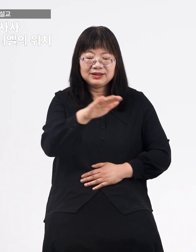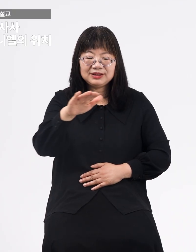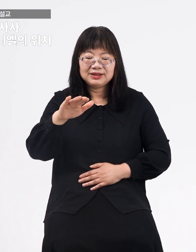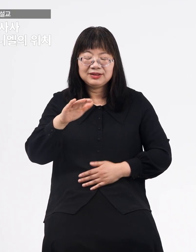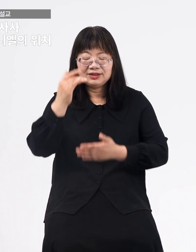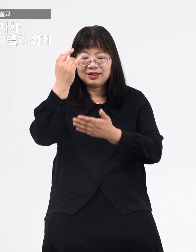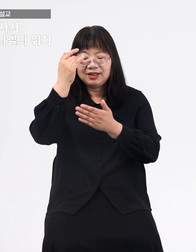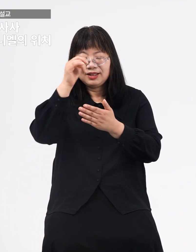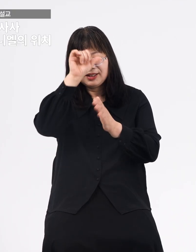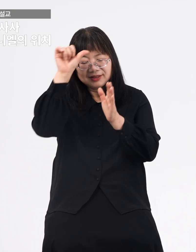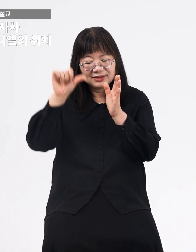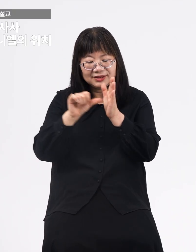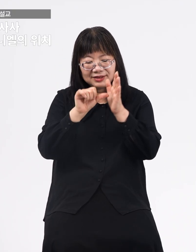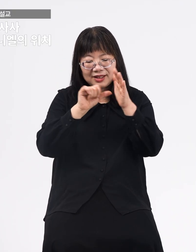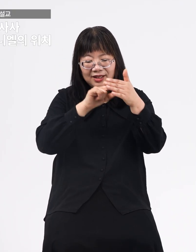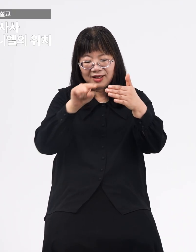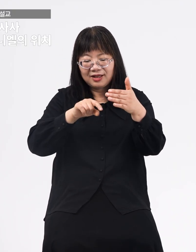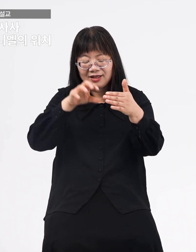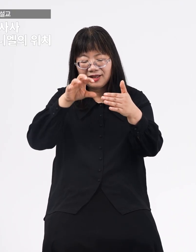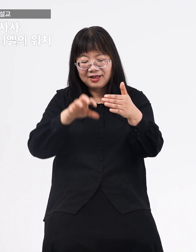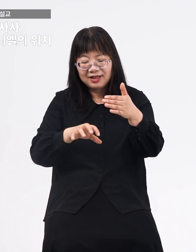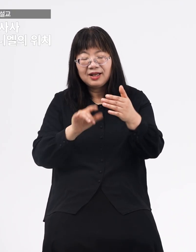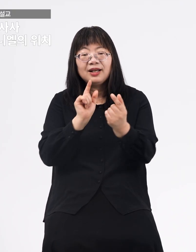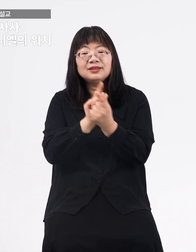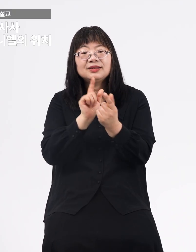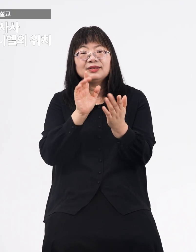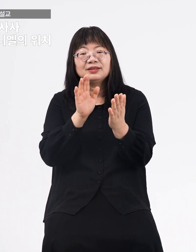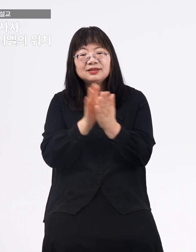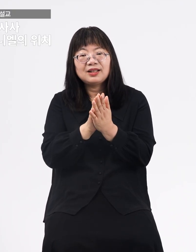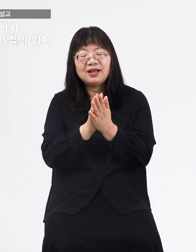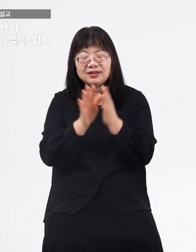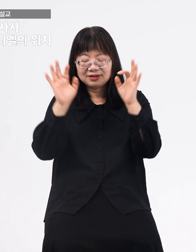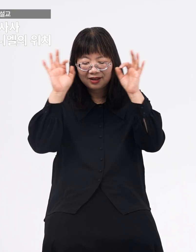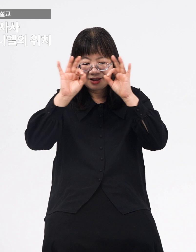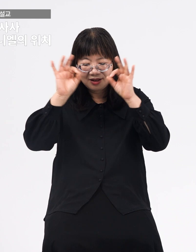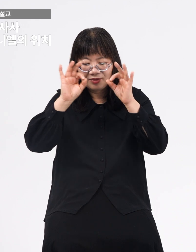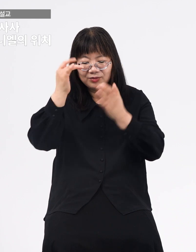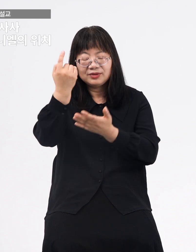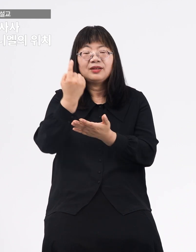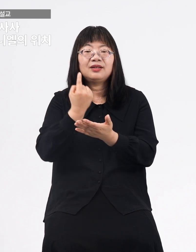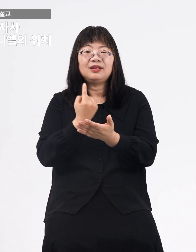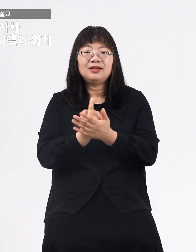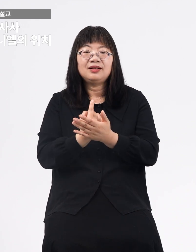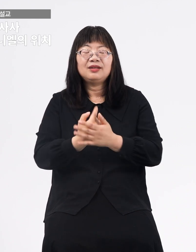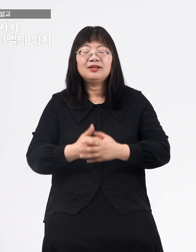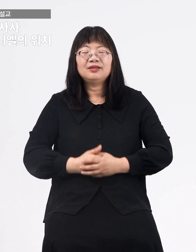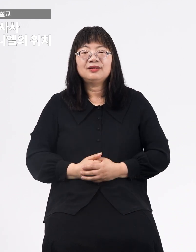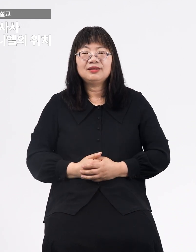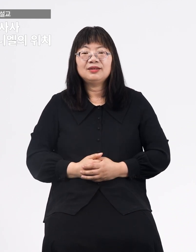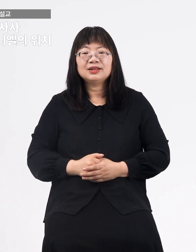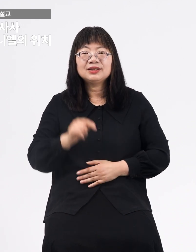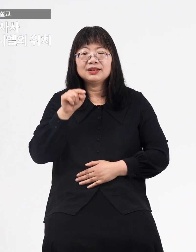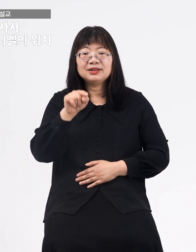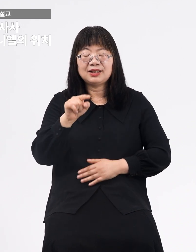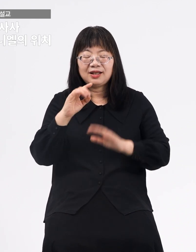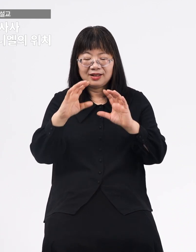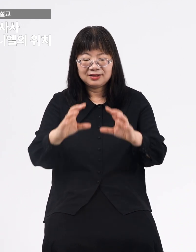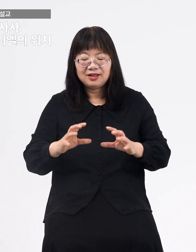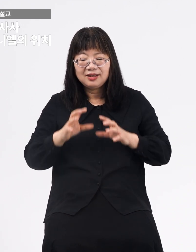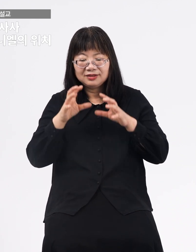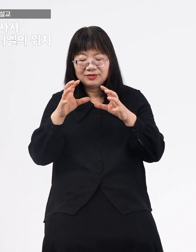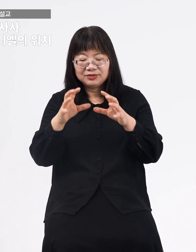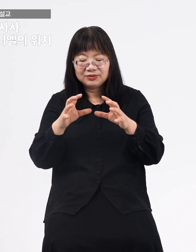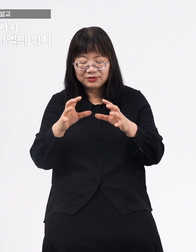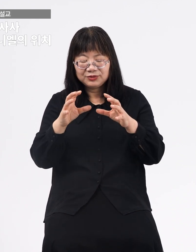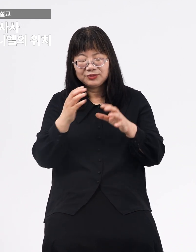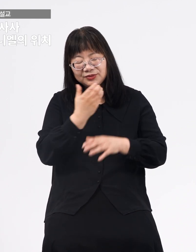우리 인생 가운데 친히 찾아오셔서 그